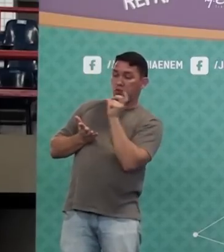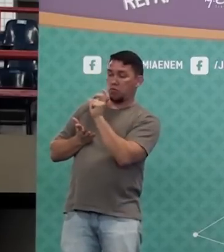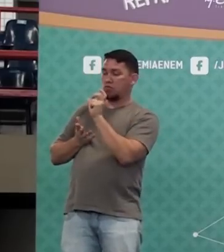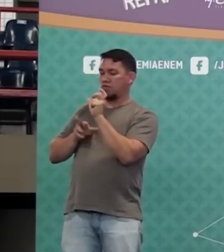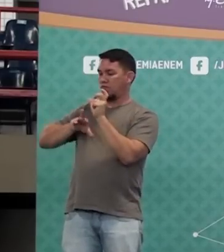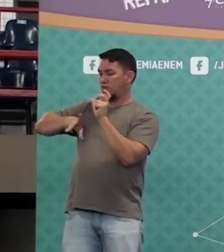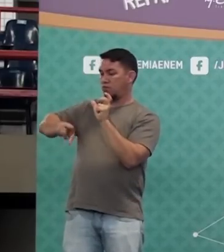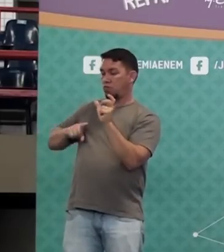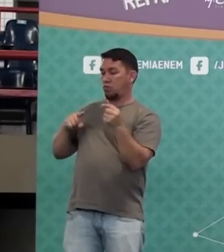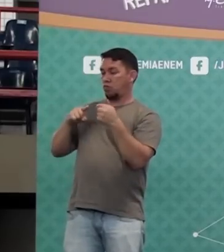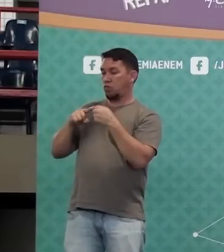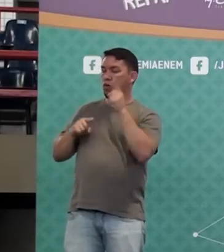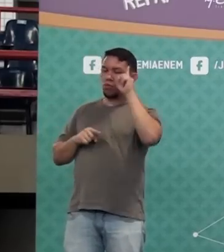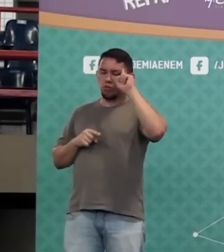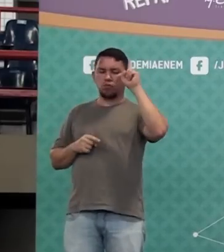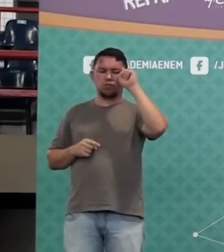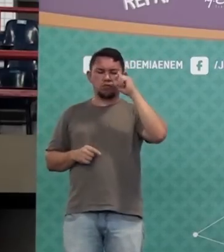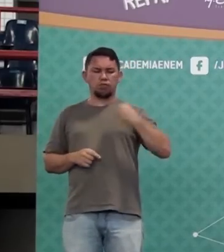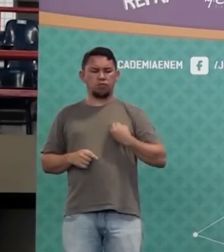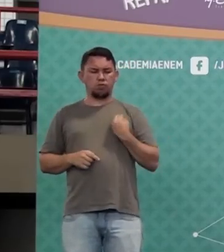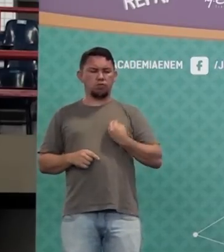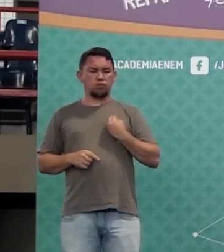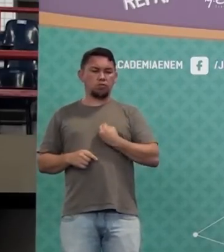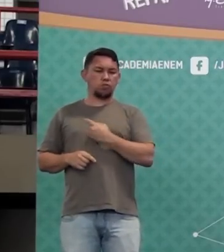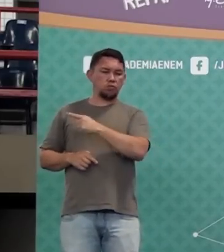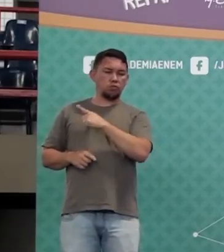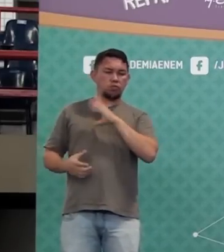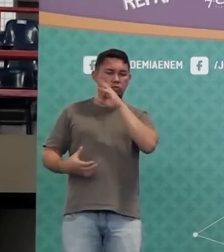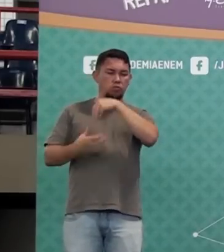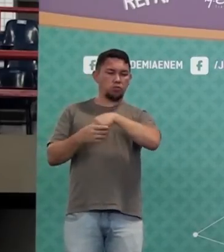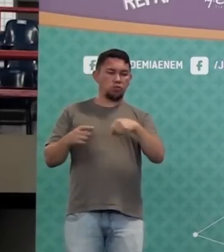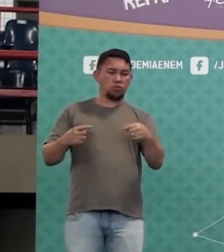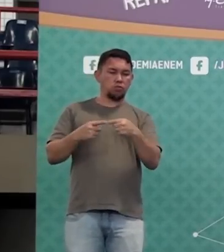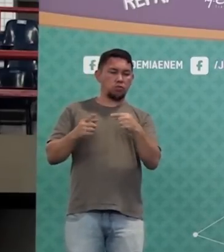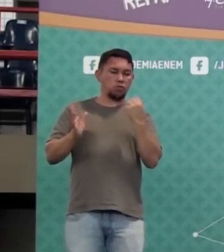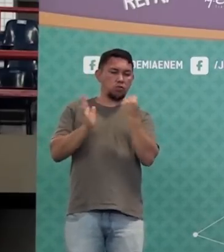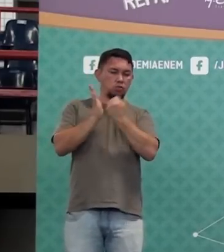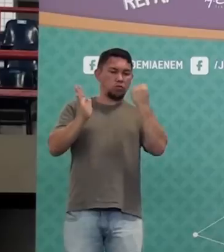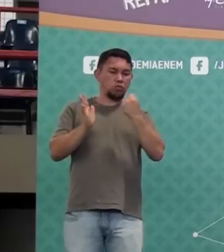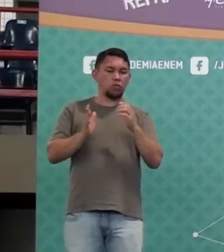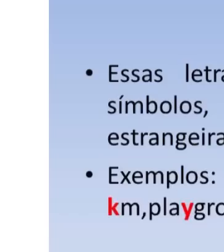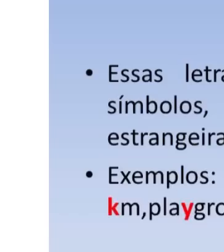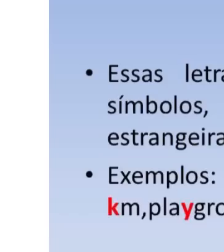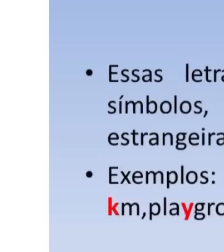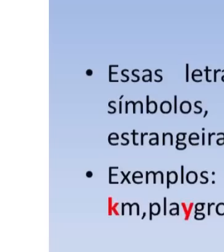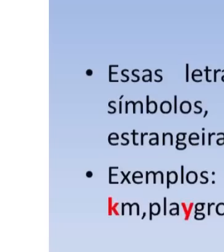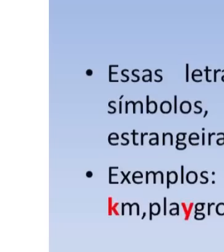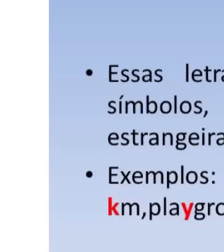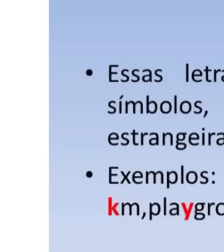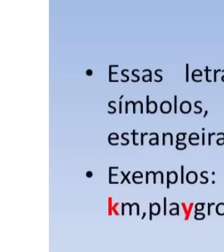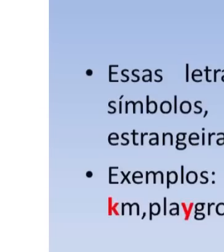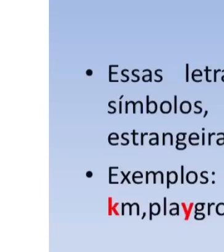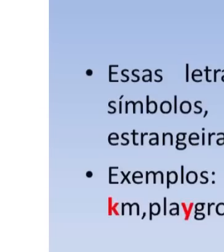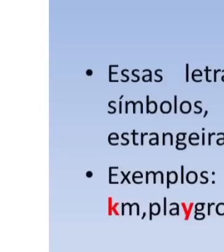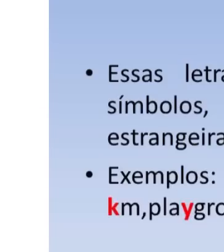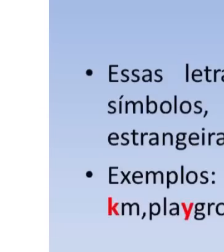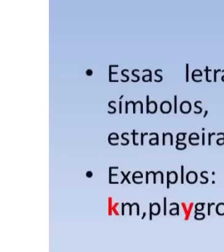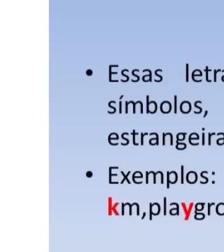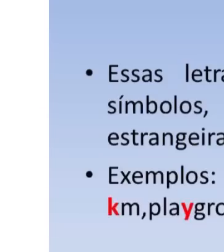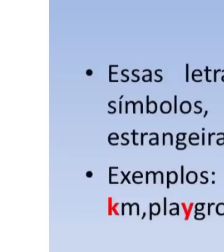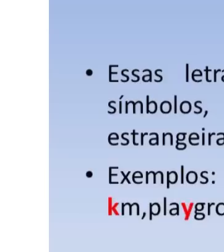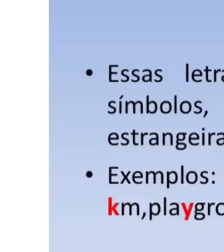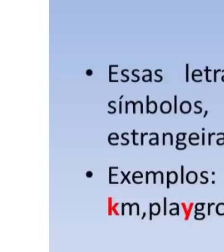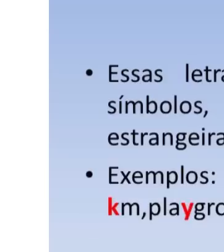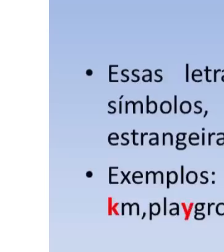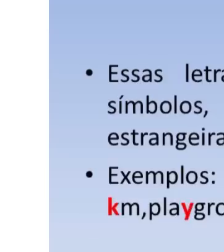a gente utiliza no dia a dia e que elas estão lá registradas. Por exemplo, a palavra quilômetro. A